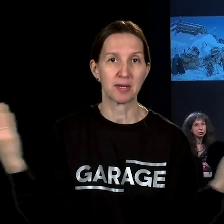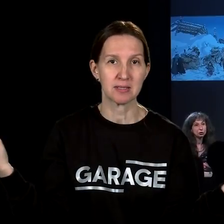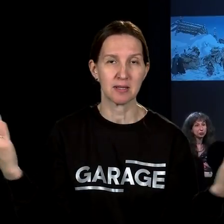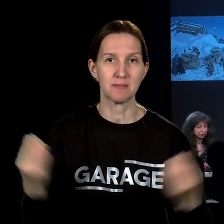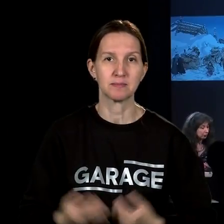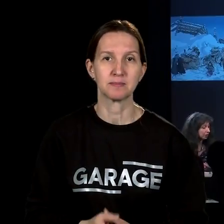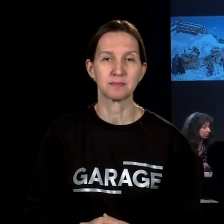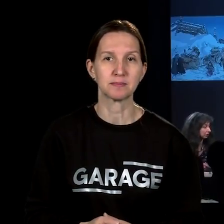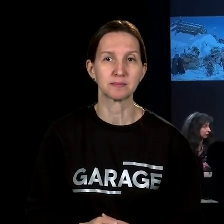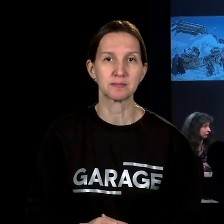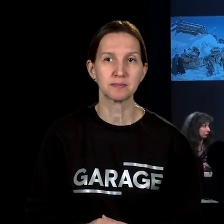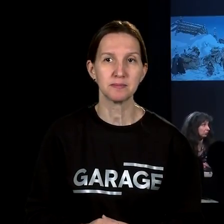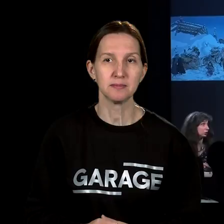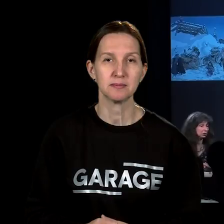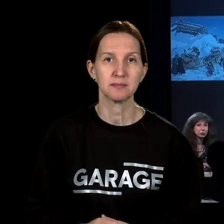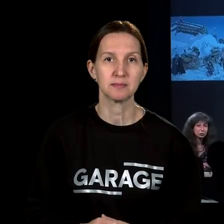как раз очень